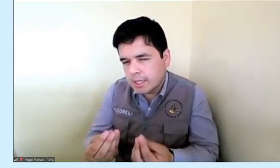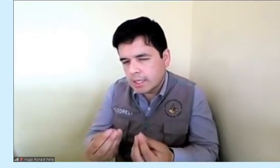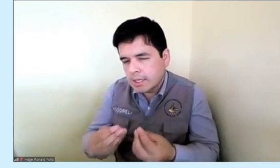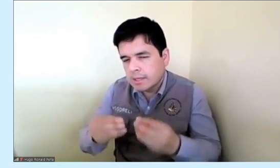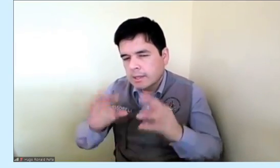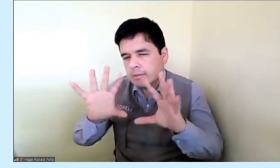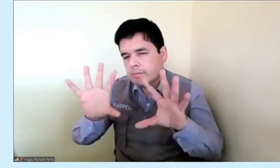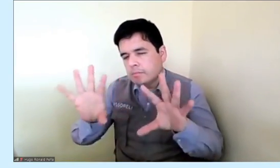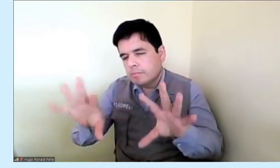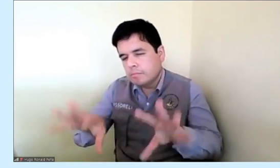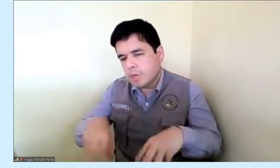¿Por qué?